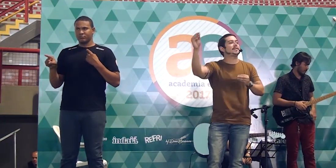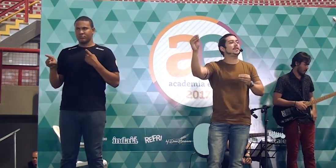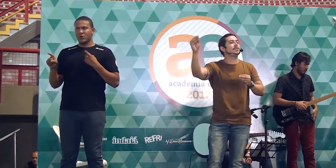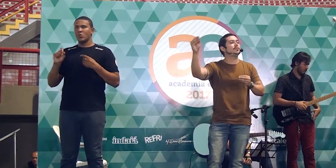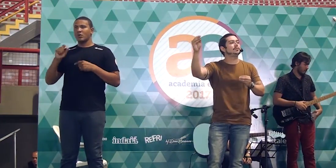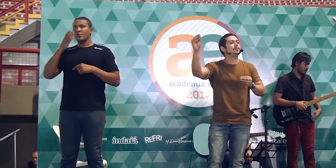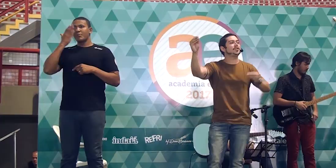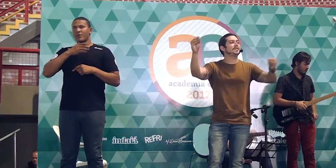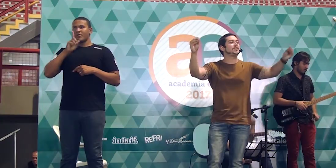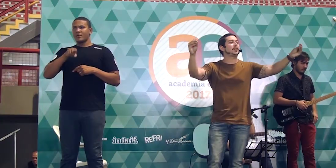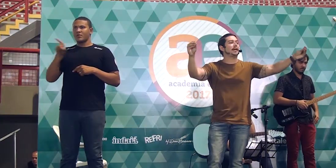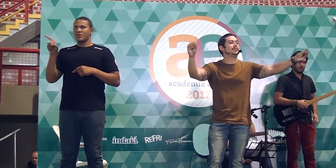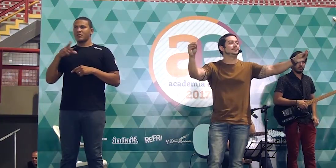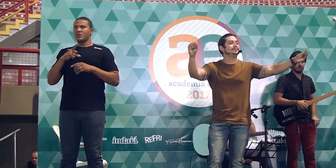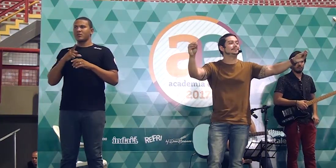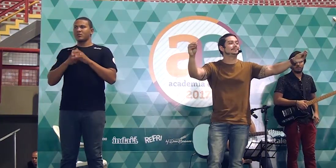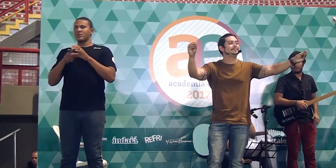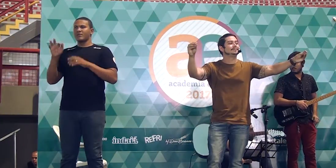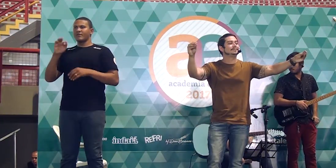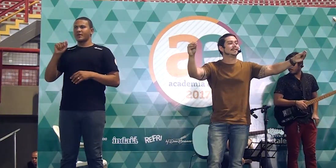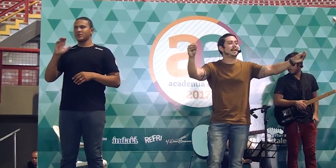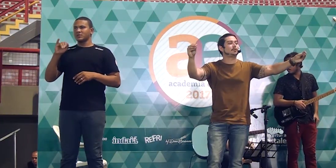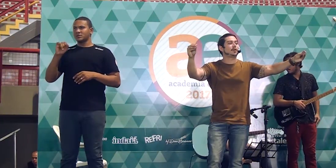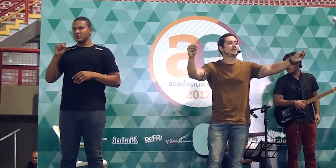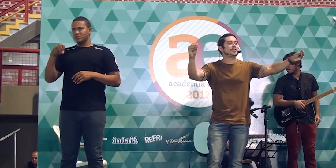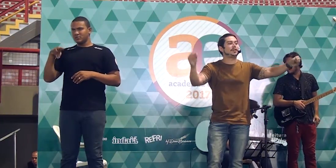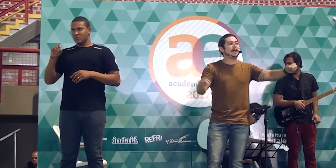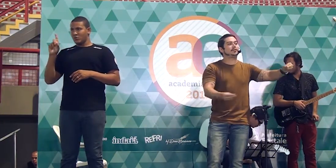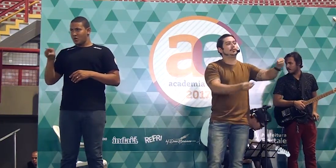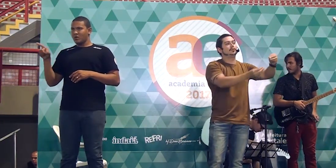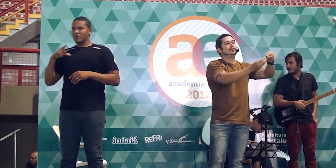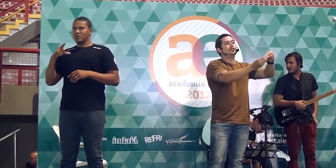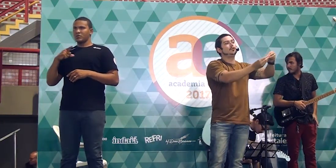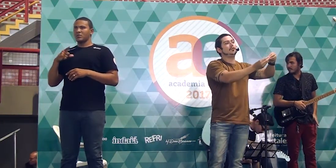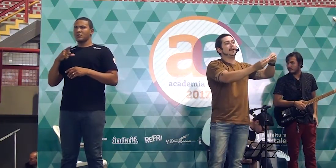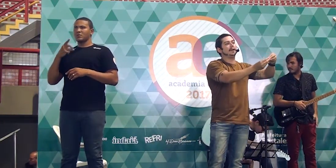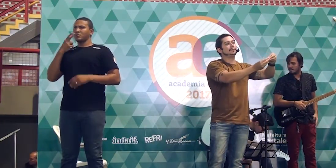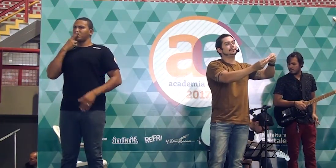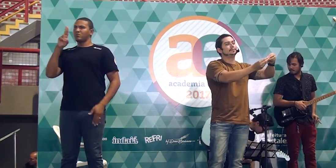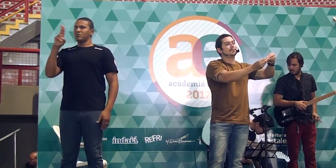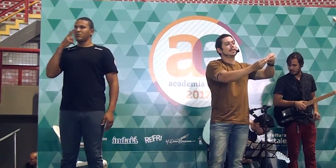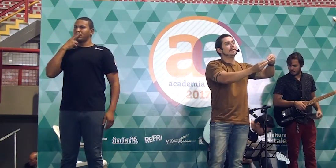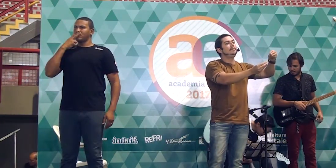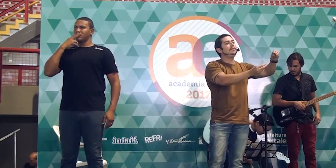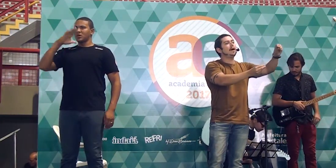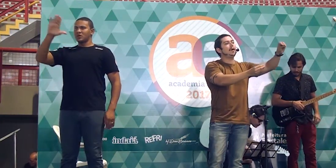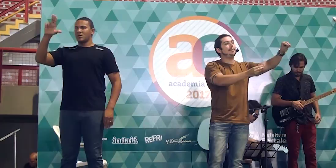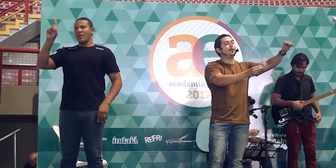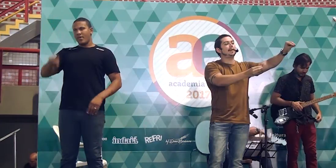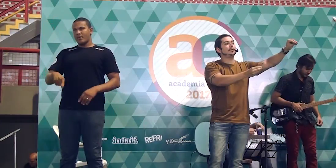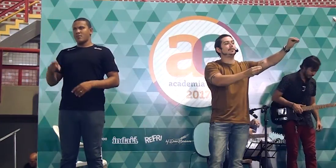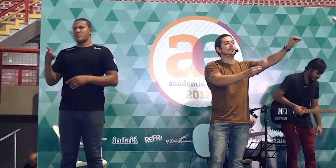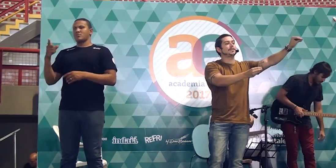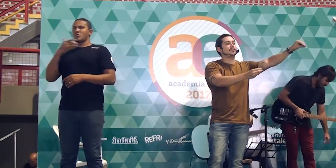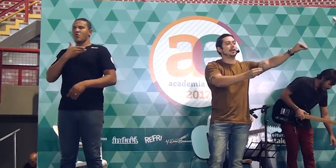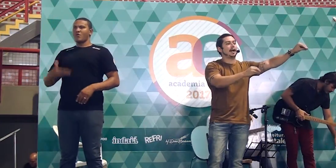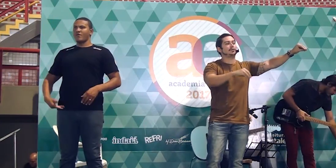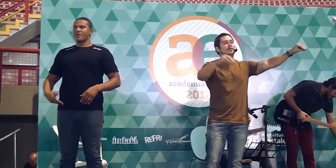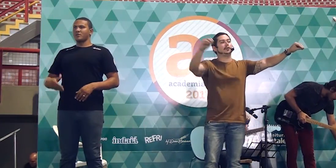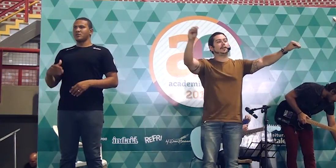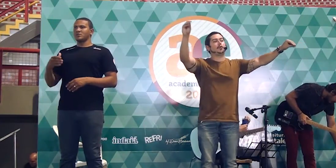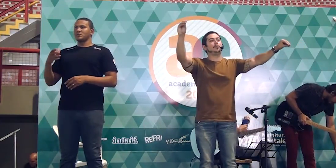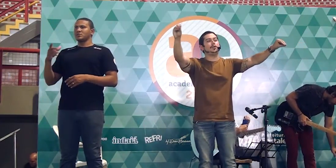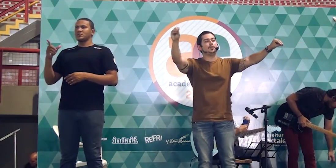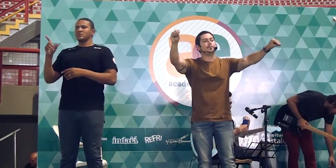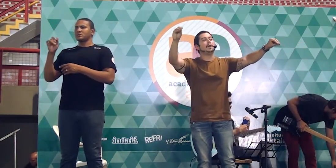o fascismo tinha sindicato. Quem controlava o sindicato? O governo. Não é porque eu tenho sindicato